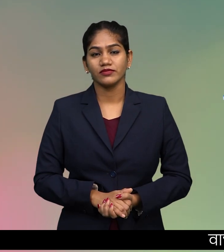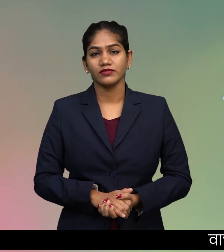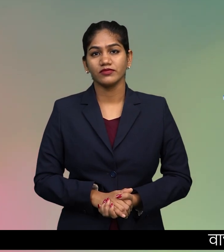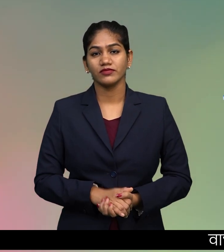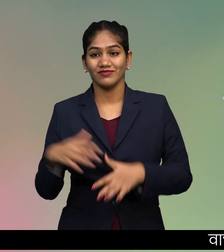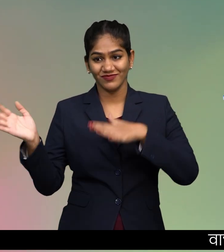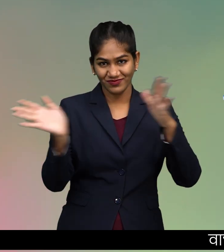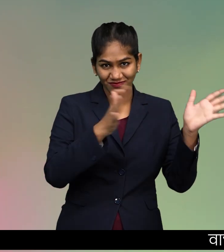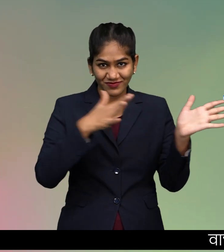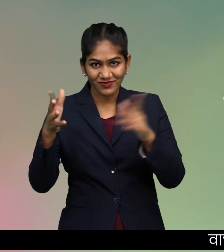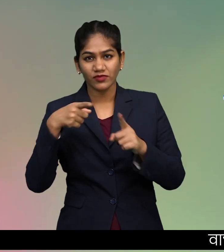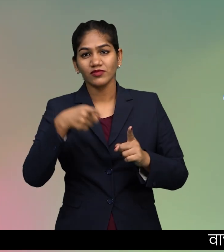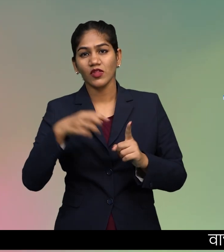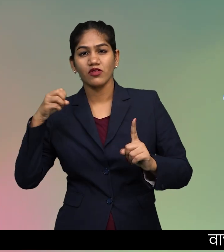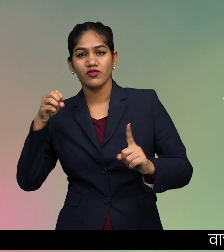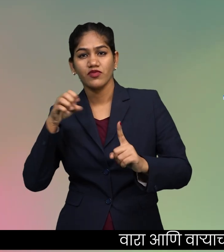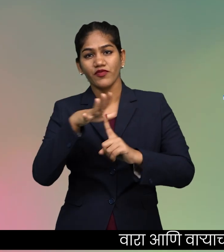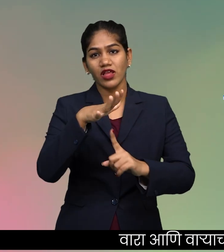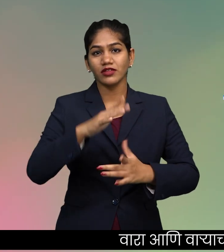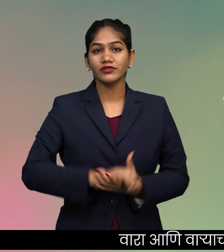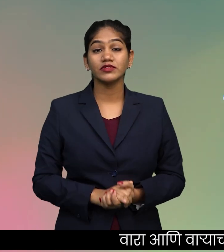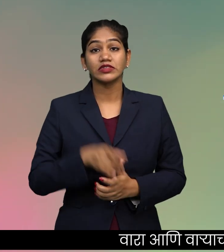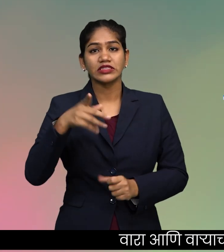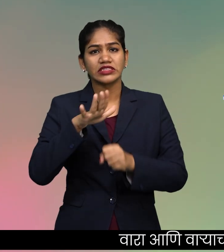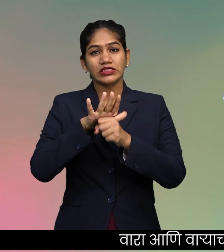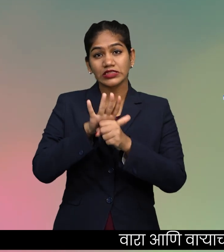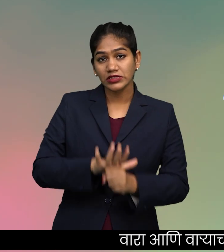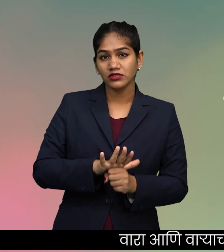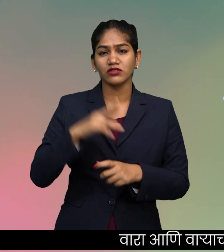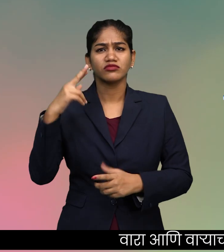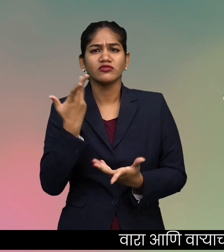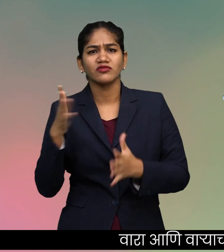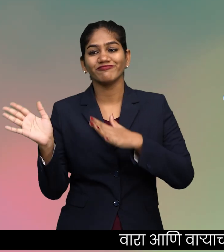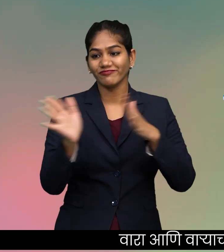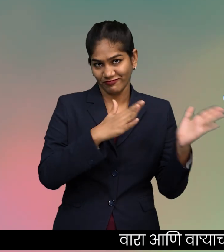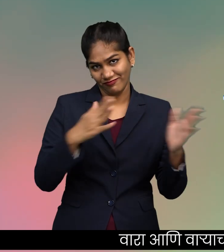वाऱ्यांचे परिणाम. वारा आणि वाऱ्याच्या हालचालीमुळे येणारा ताण